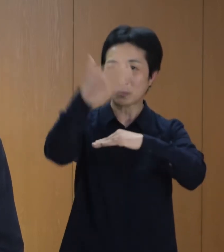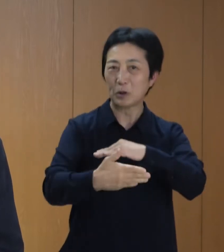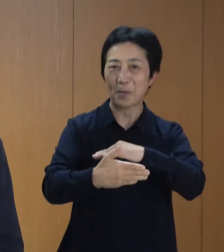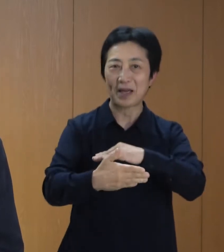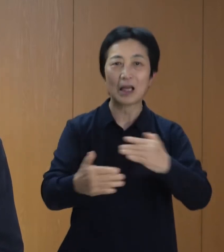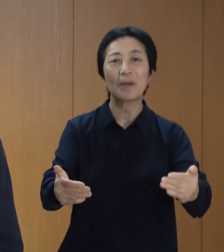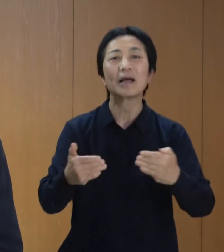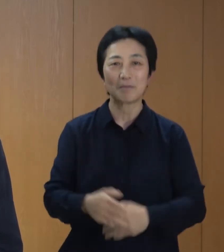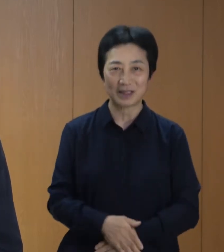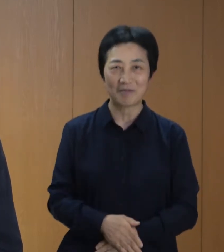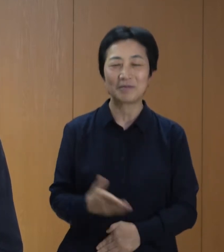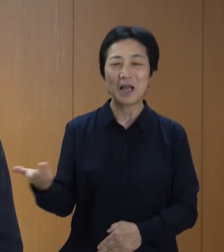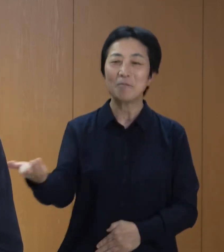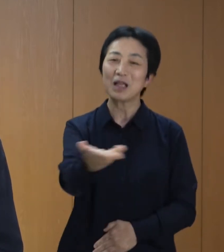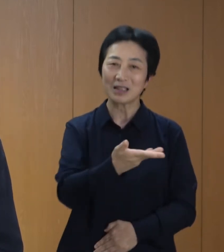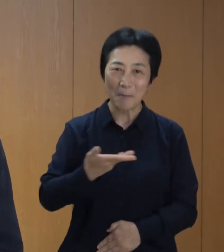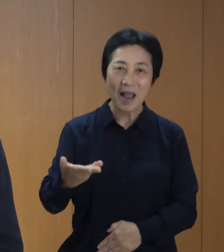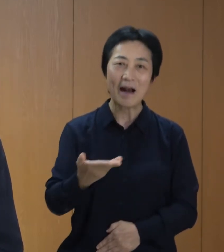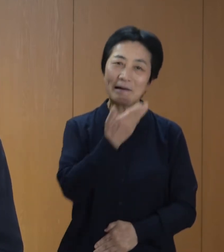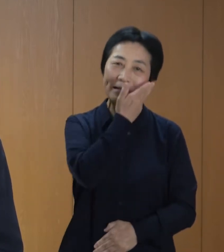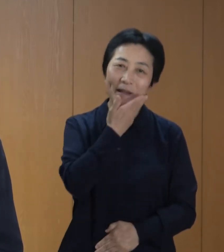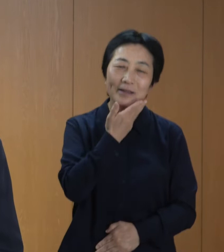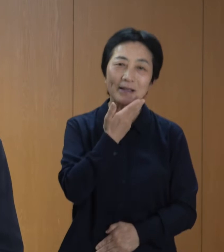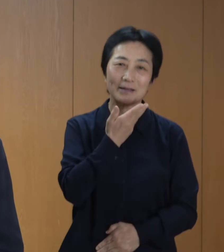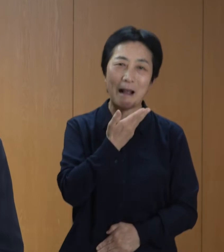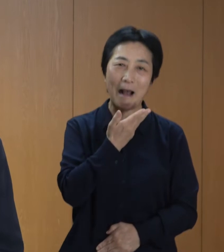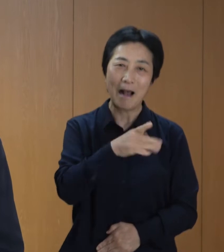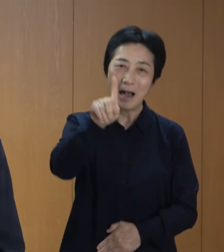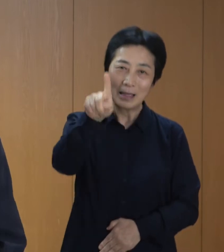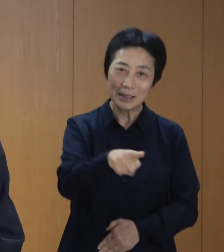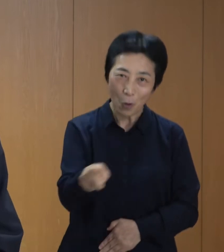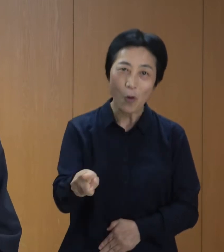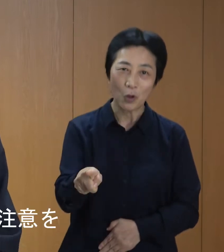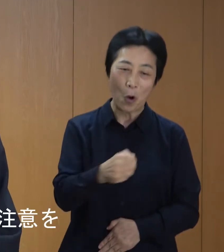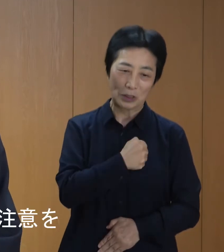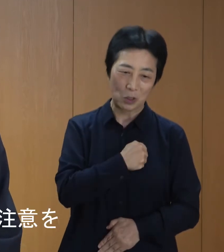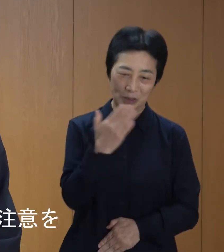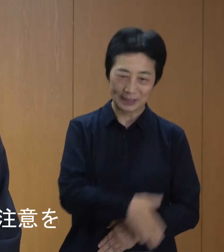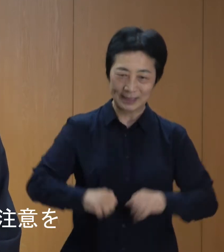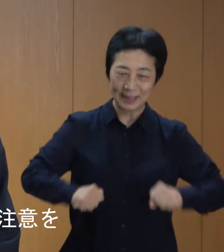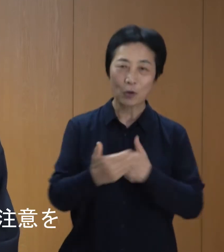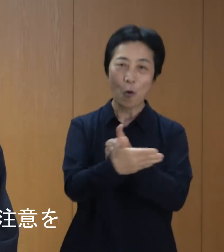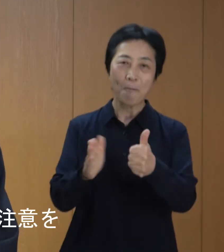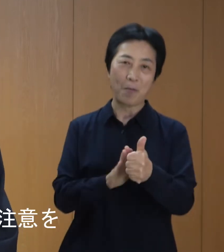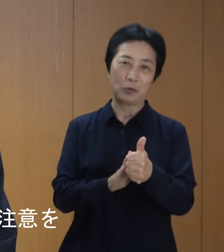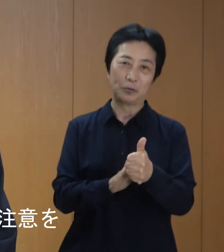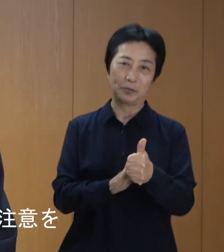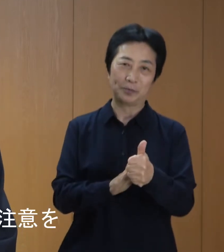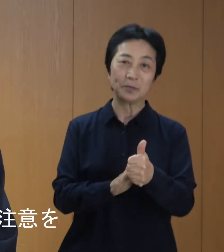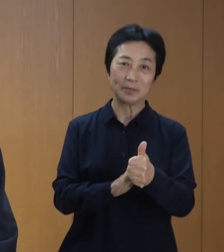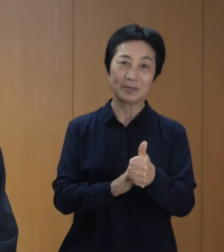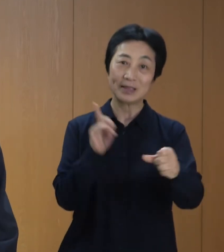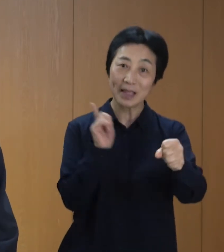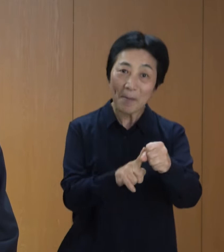皆様や大切な方の命健康を守るため、改めて次の5つの場面に注意して